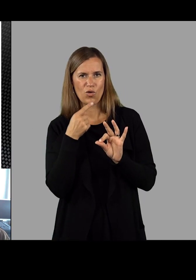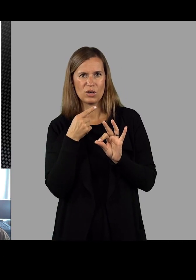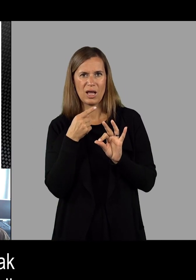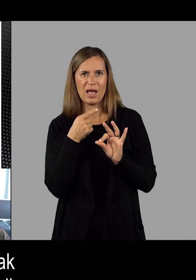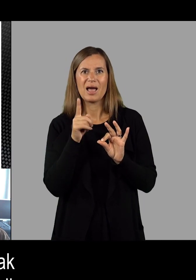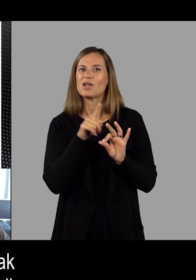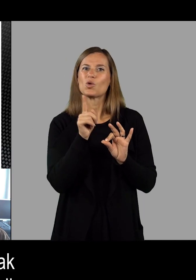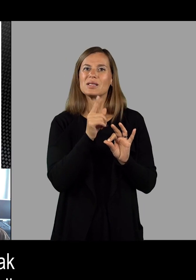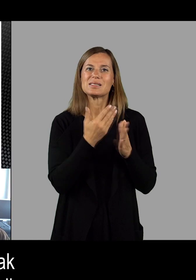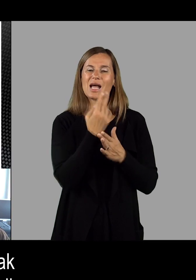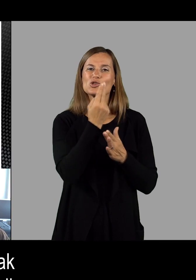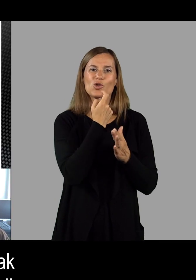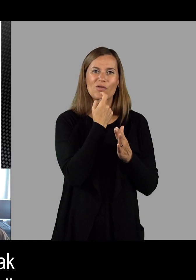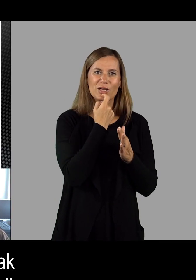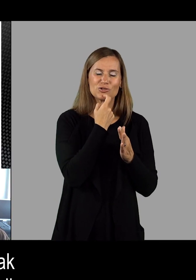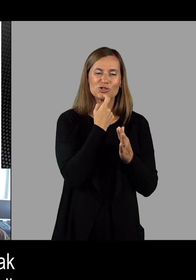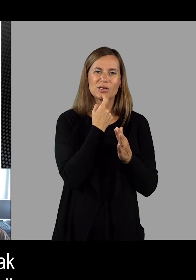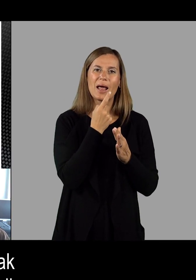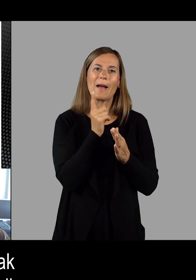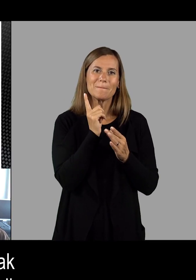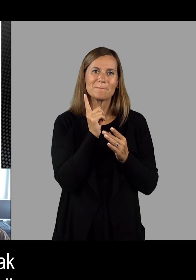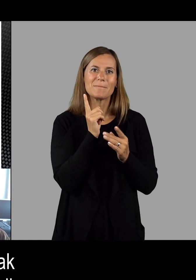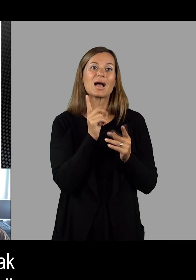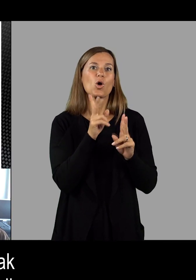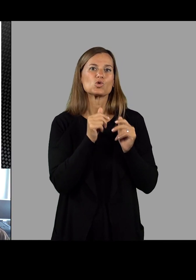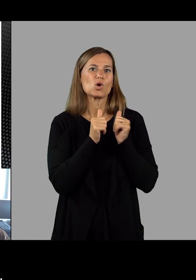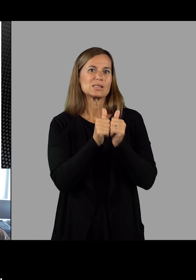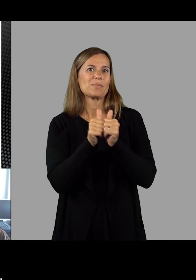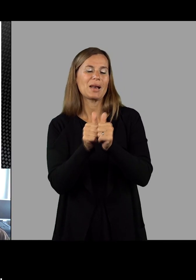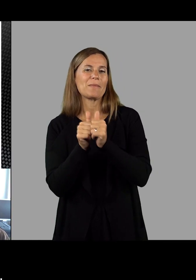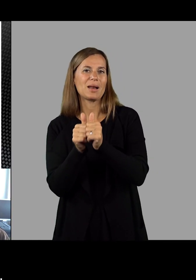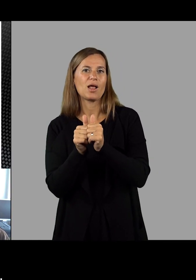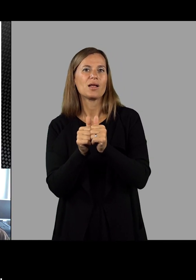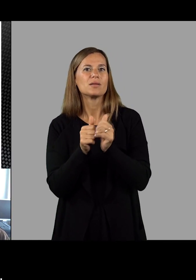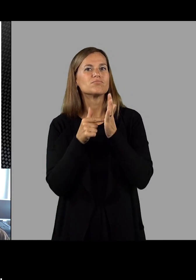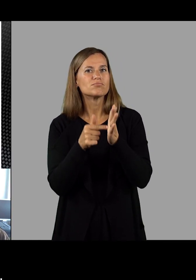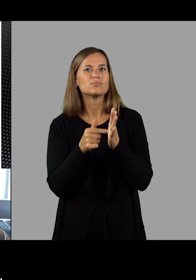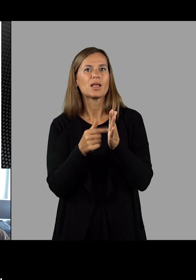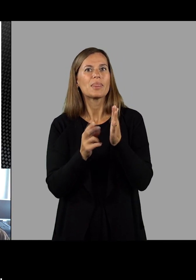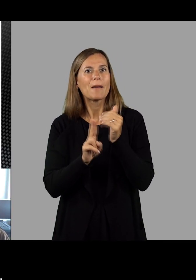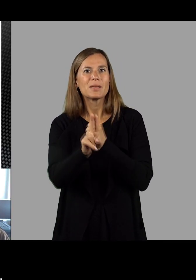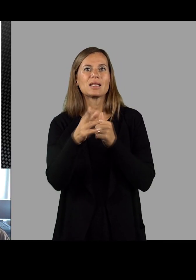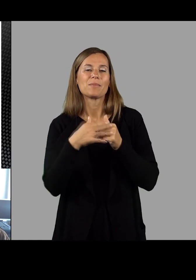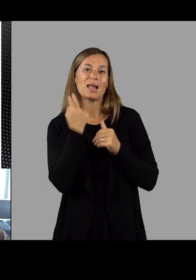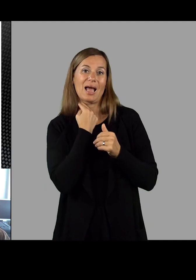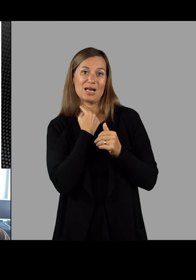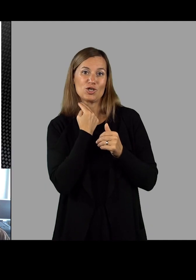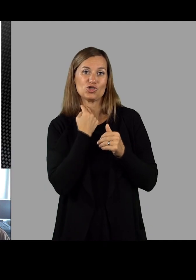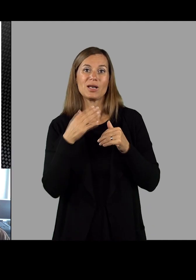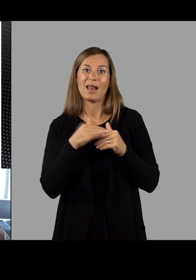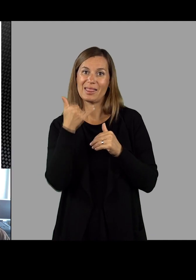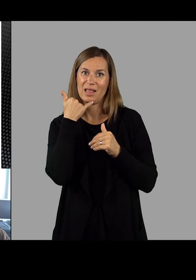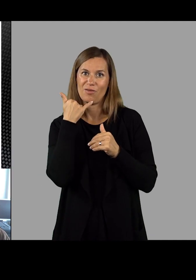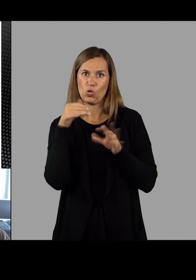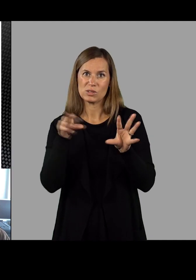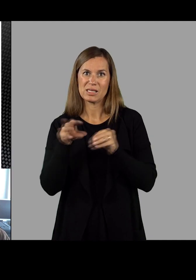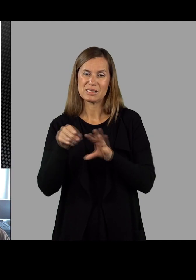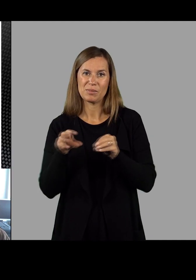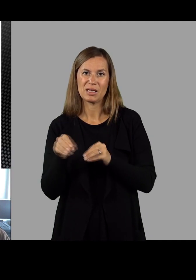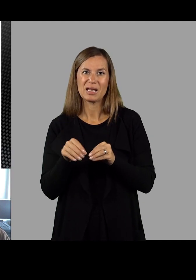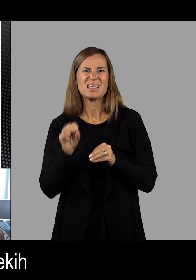govora, ni za slovenščino, ampak kako so sistematično spremljali, nekako odraža ta napredek pri angleščini na telefonski